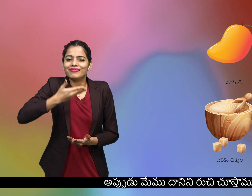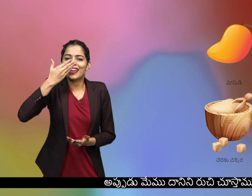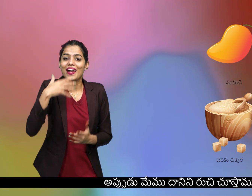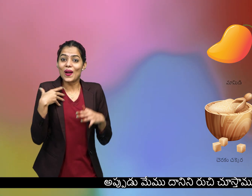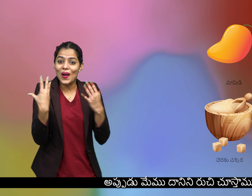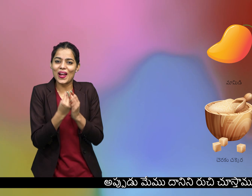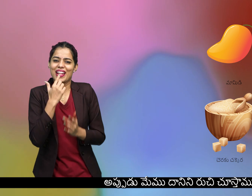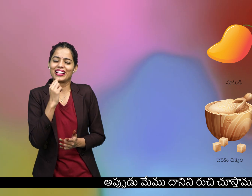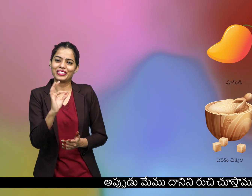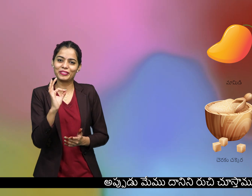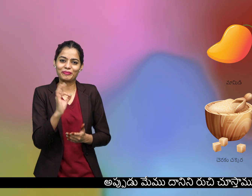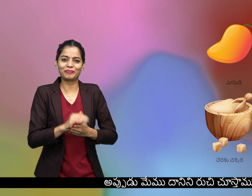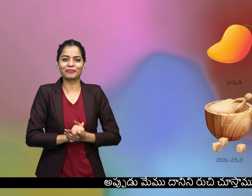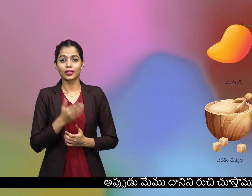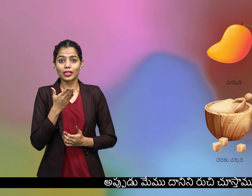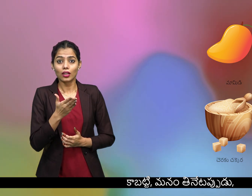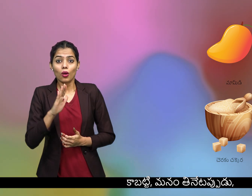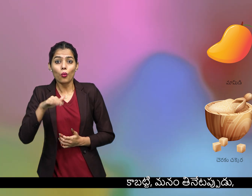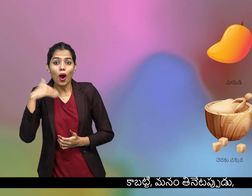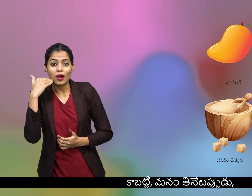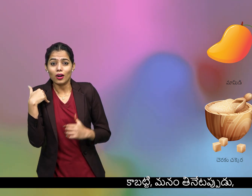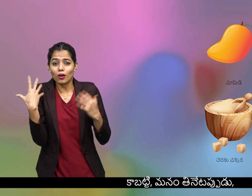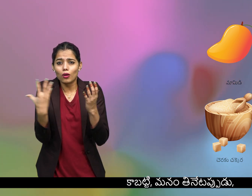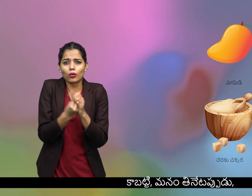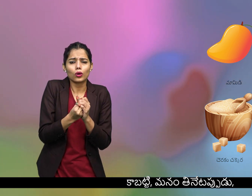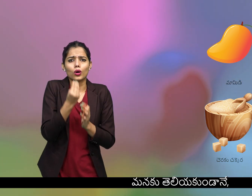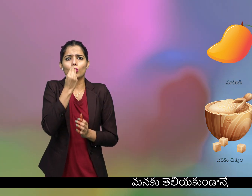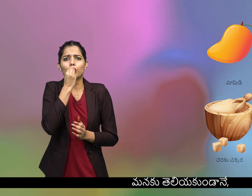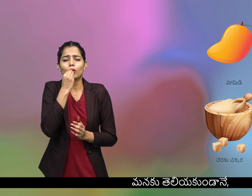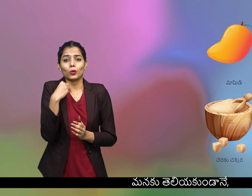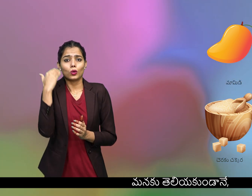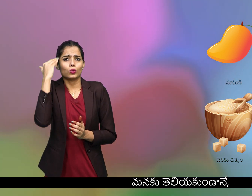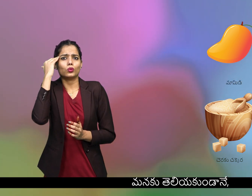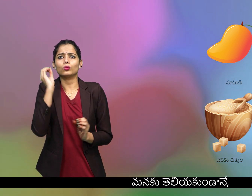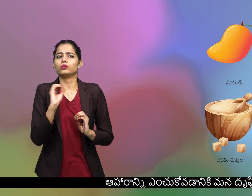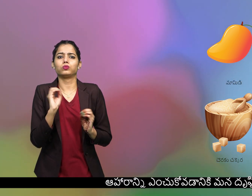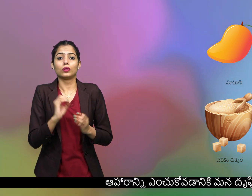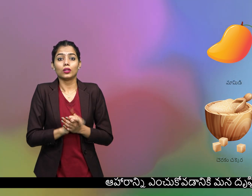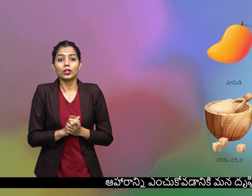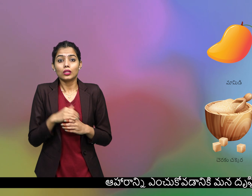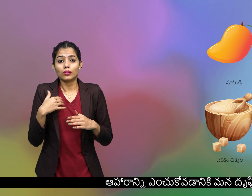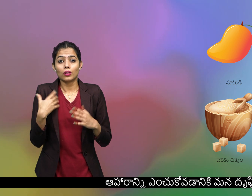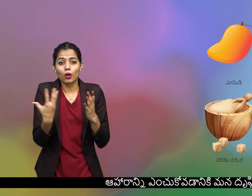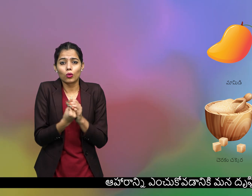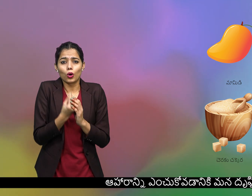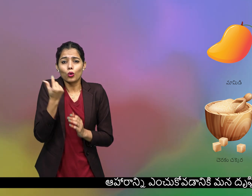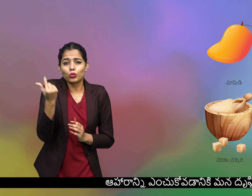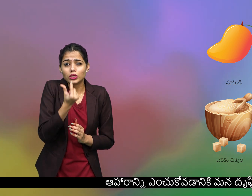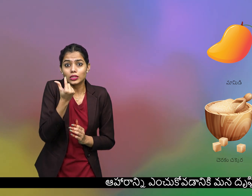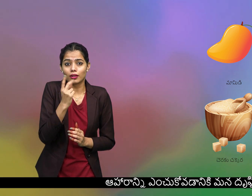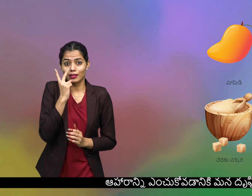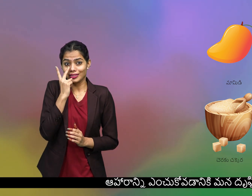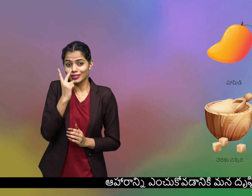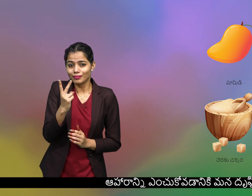అప్పుడు మేము దానిని రుచి చూస్తాము. కాబట్టి మనం తినేటప్పుడు మనకు తెలియకుండానే ఆహారాన్ని ఎంచుకోవడానికి